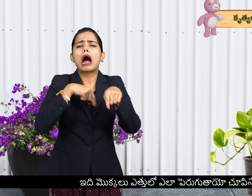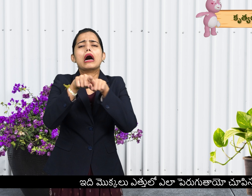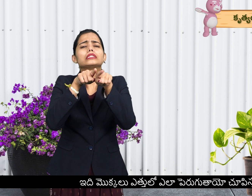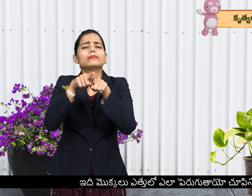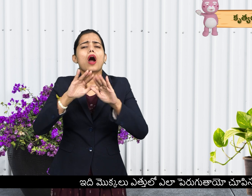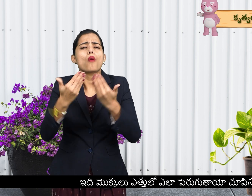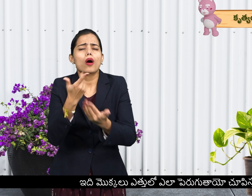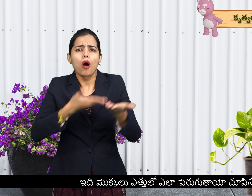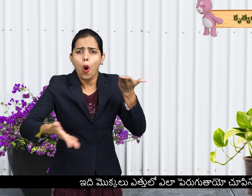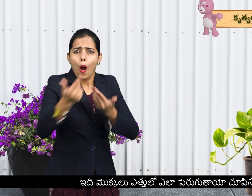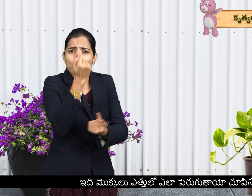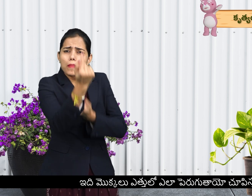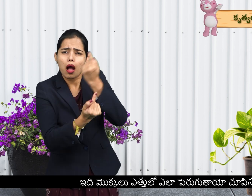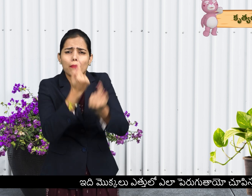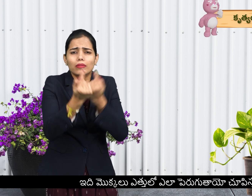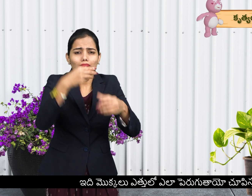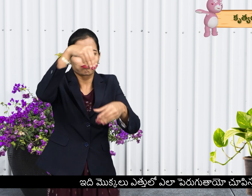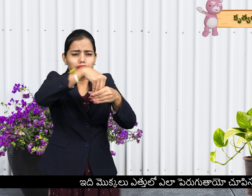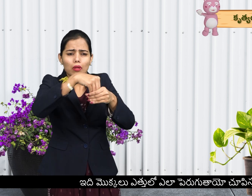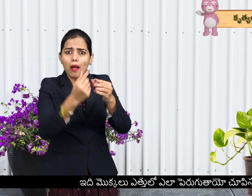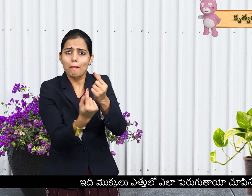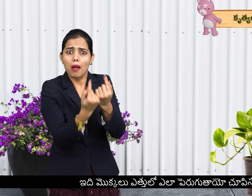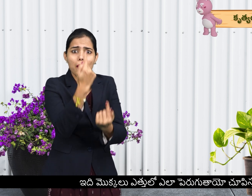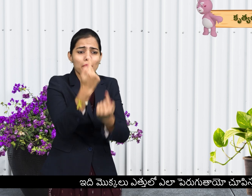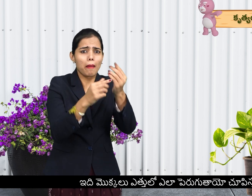ఇది మొక్కలు ఎత్తులో ఎలా పెరుగుతాయో చూపిస్తుంది.